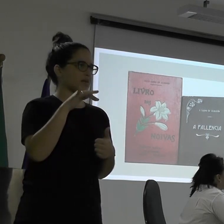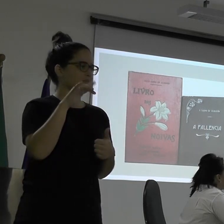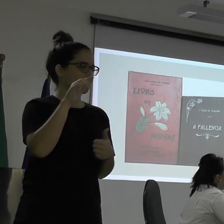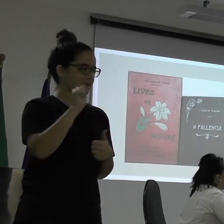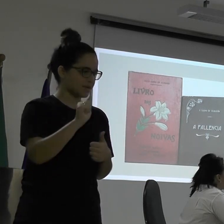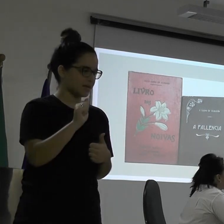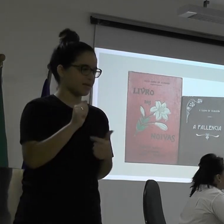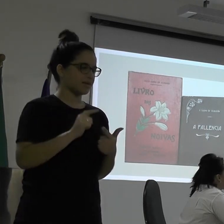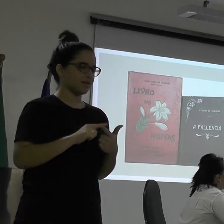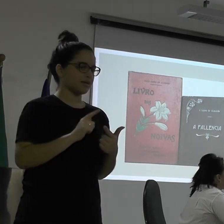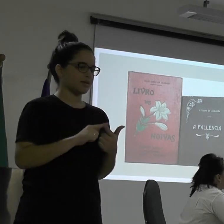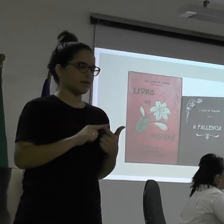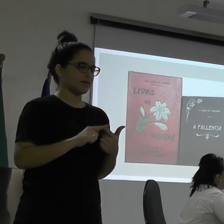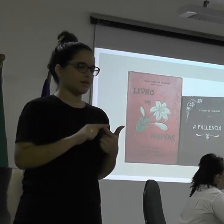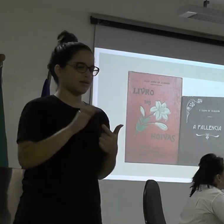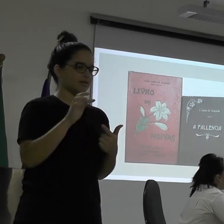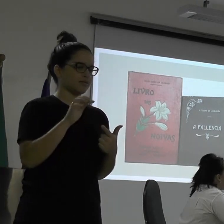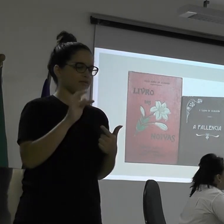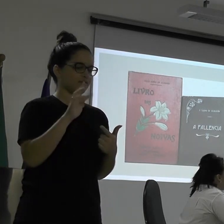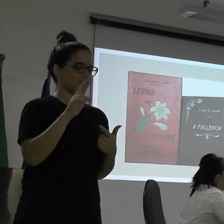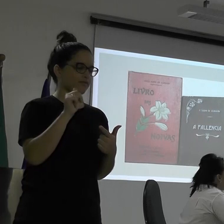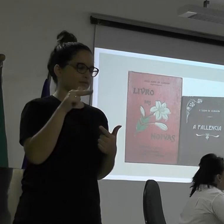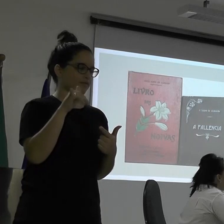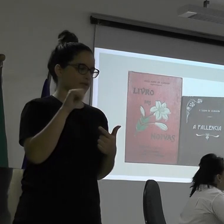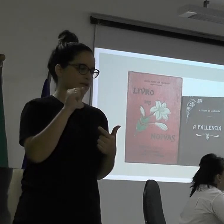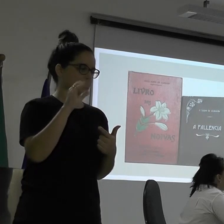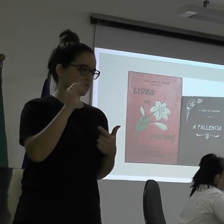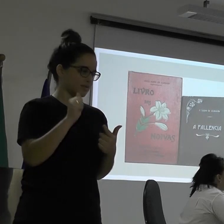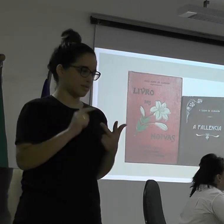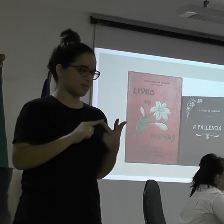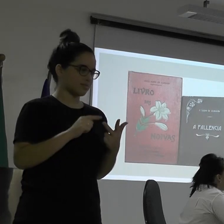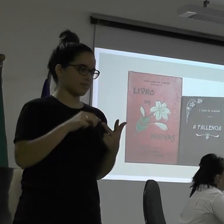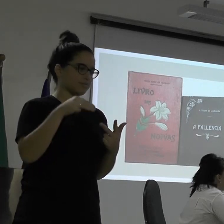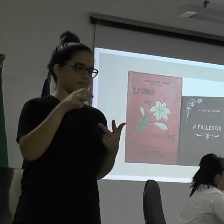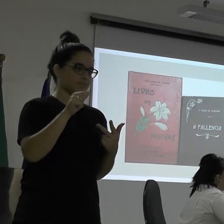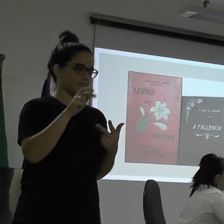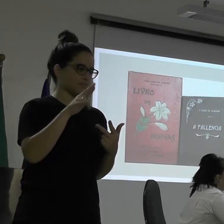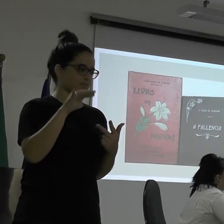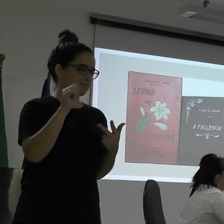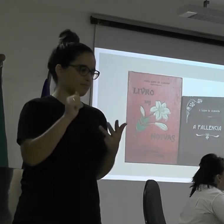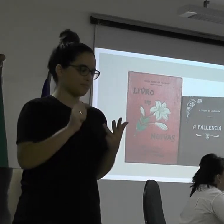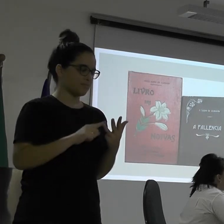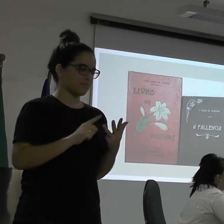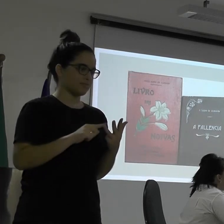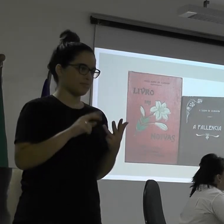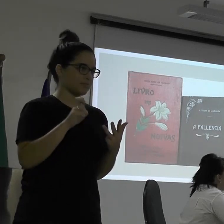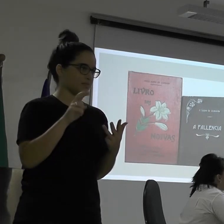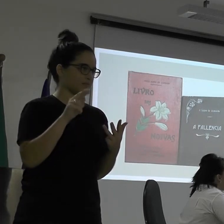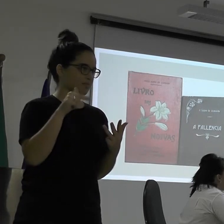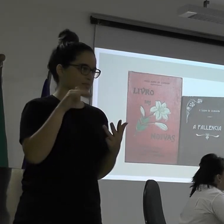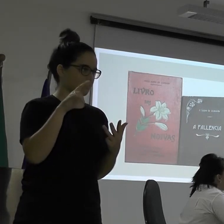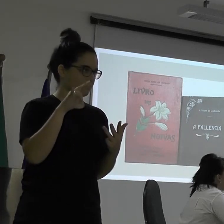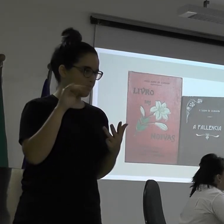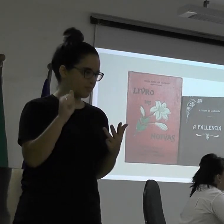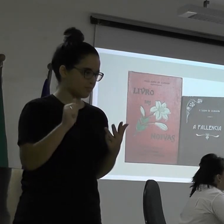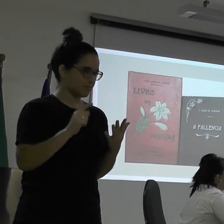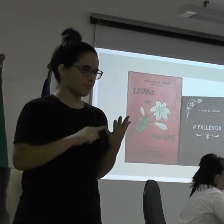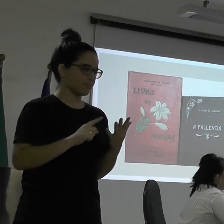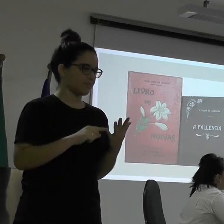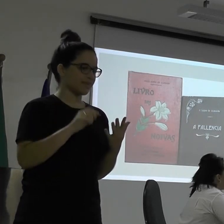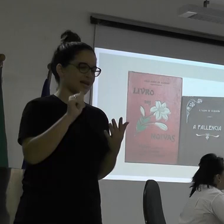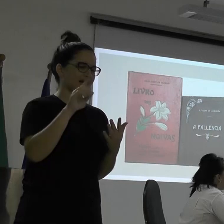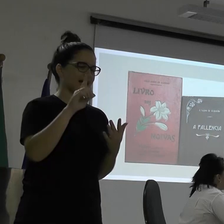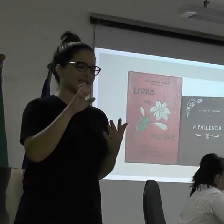Freita, Inês Sabina Pinto Maia, Maria Feliciana de Oliveira, Anália Franco, Adelina Amélia Lopes Vieira